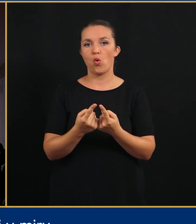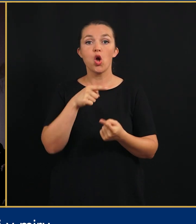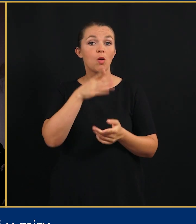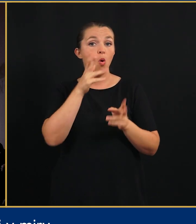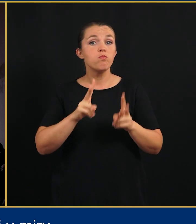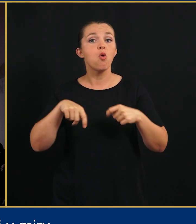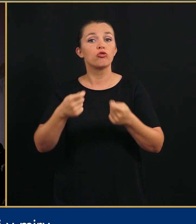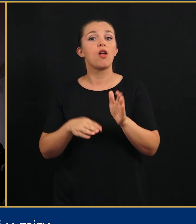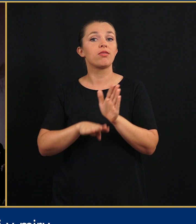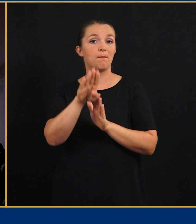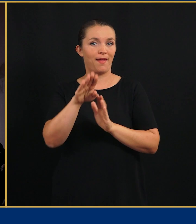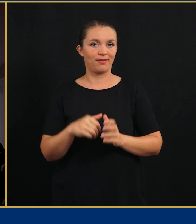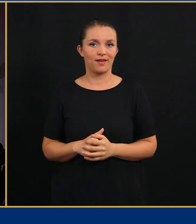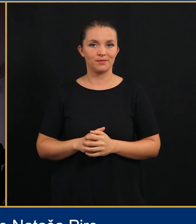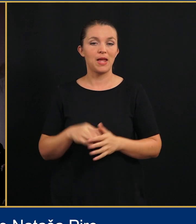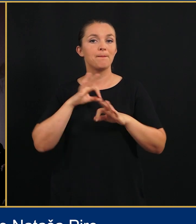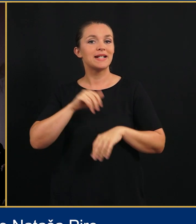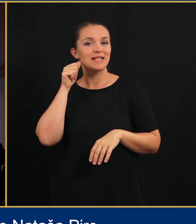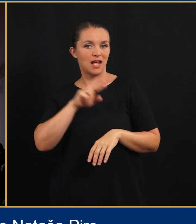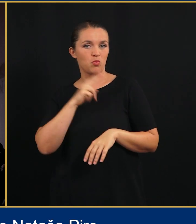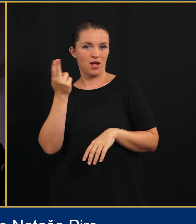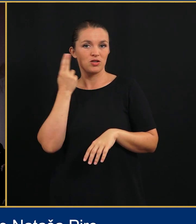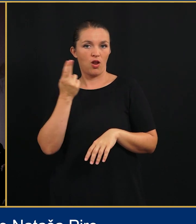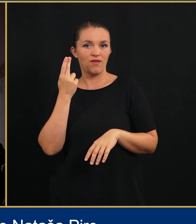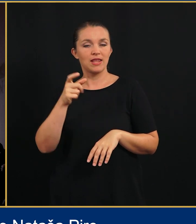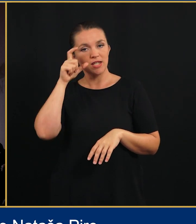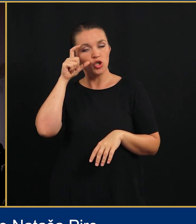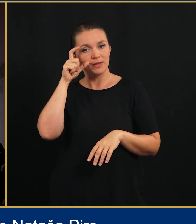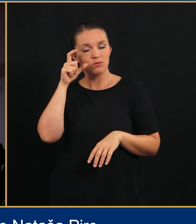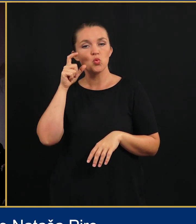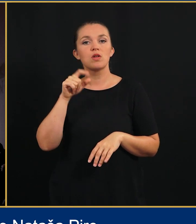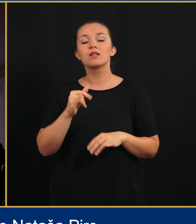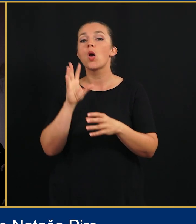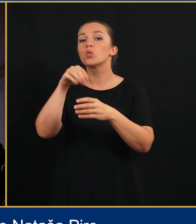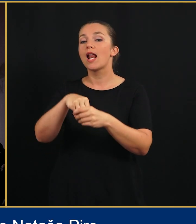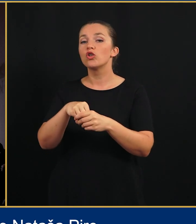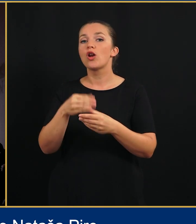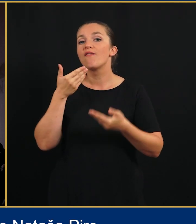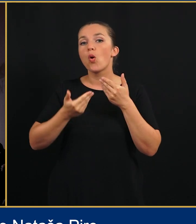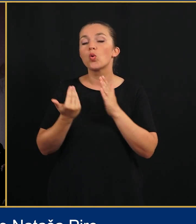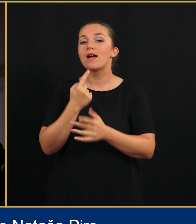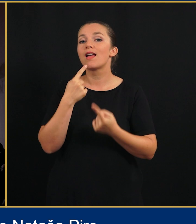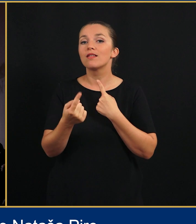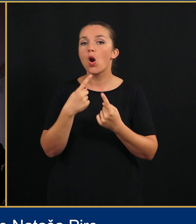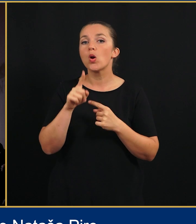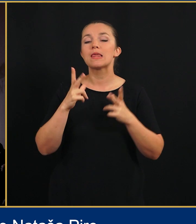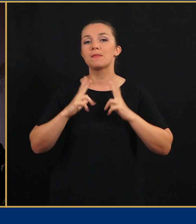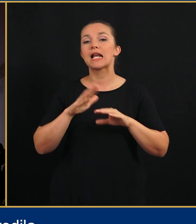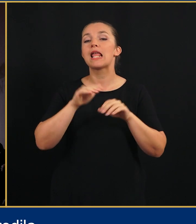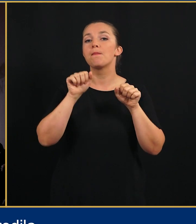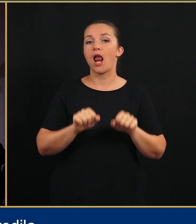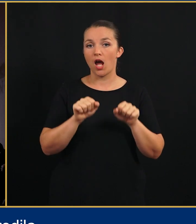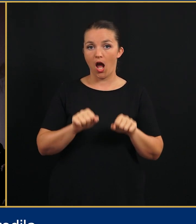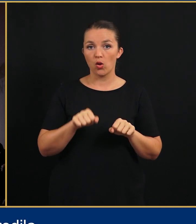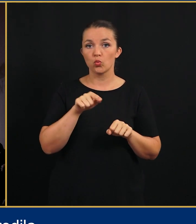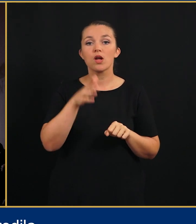bo omogočal napredek. Predsednica Republike Slovenije Nataša Pirc Musar se je udeležila Foruma za dialog in mir na